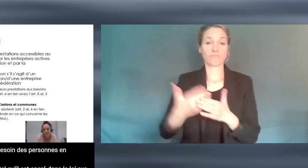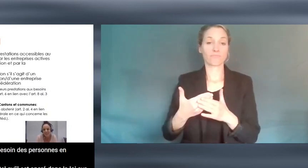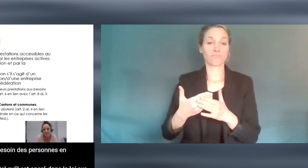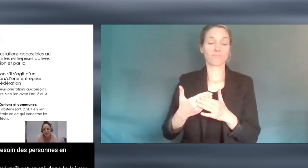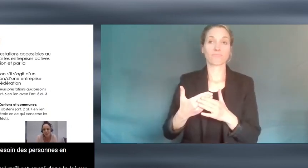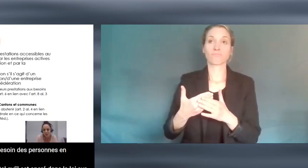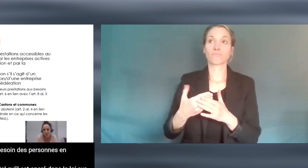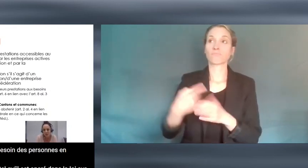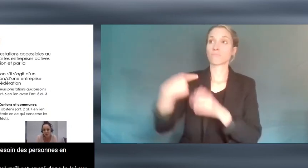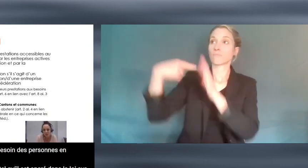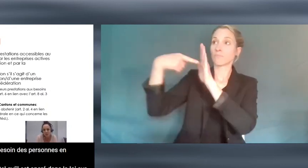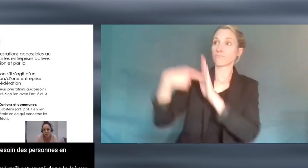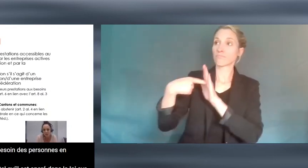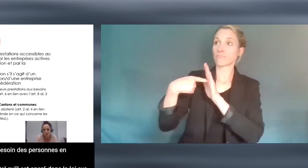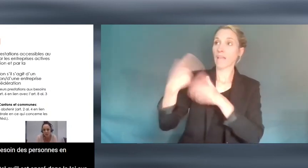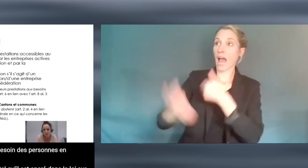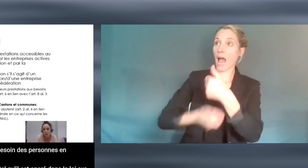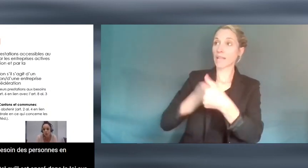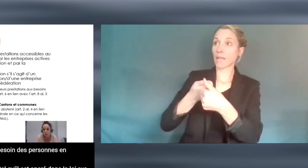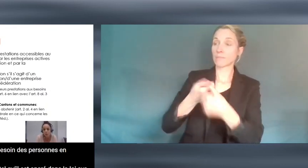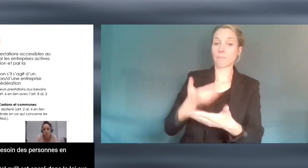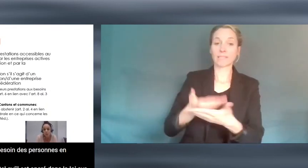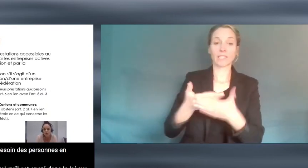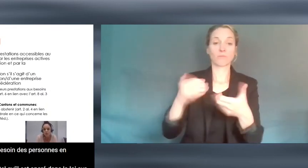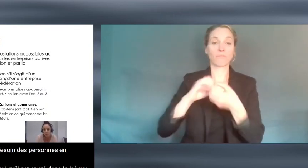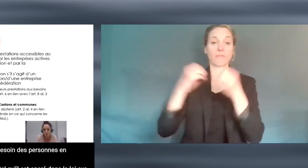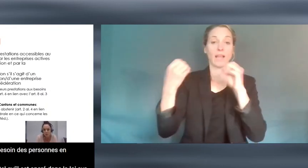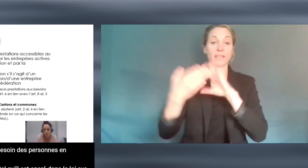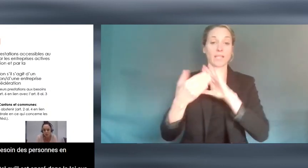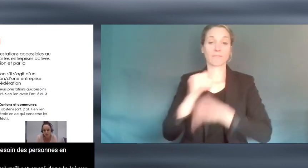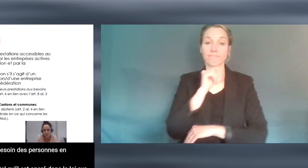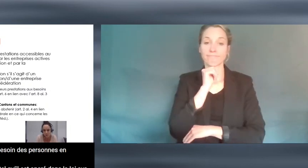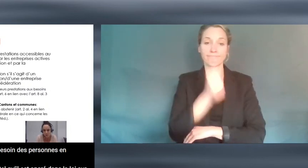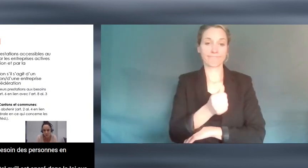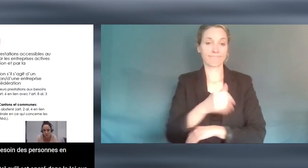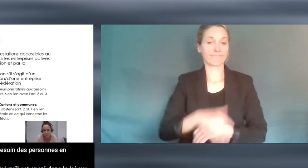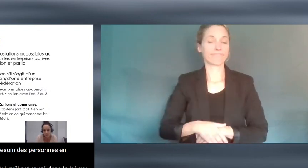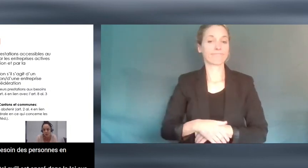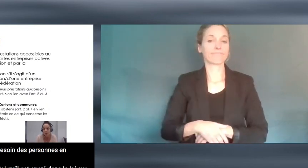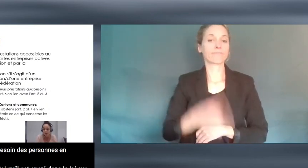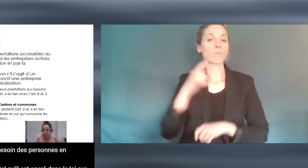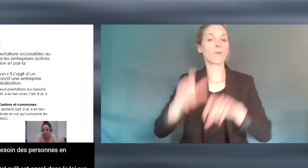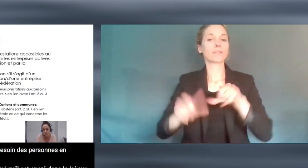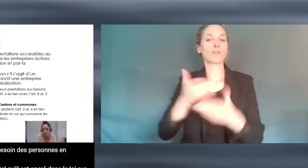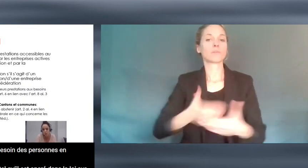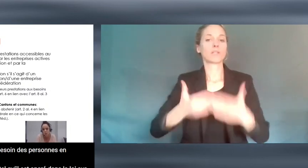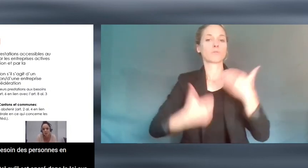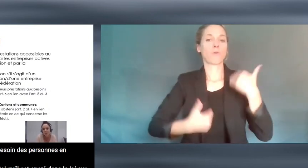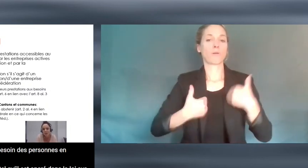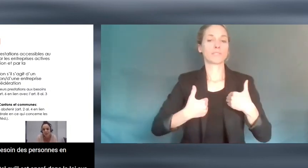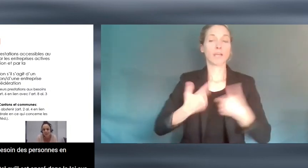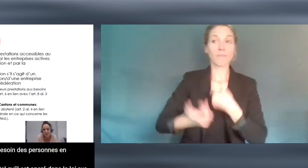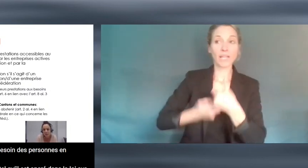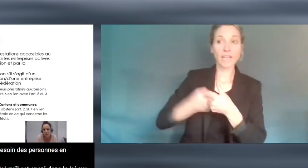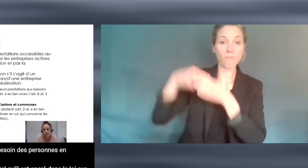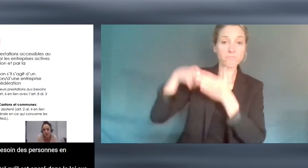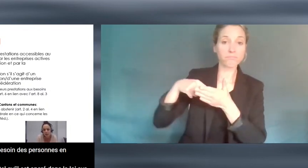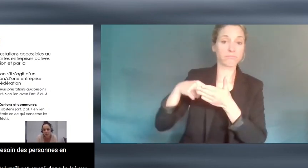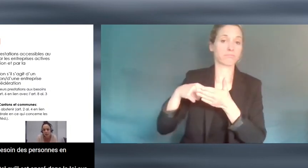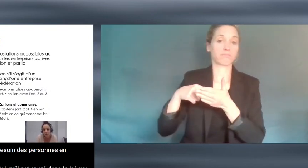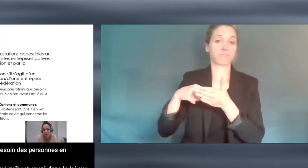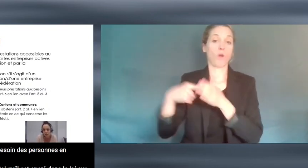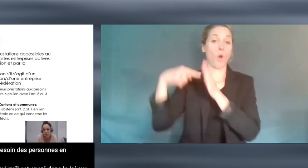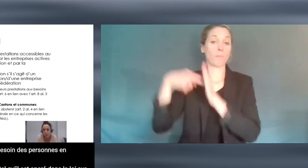d'adapter leurs prestations sur Internet aux besoins des personnes en situation de handicap. C'est aujourd'hui l'état